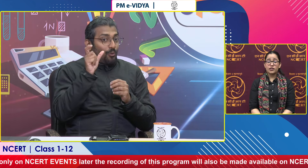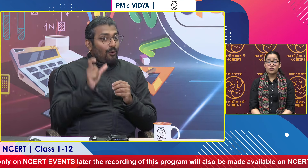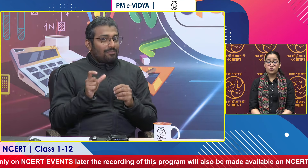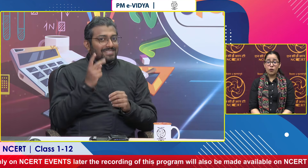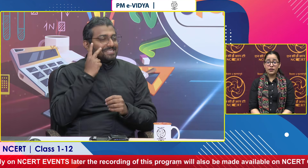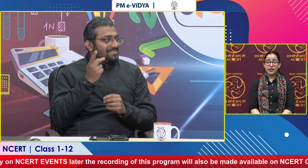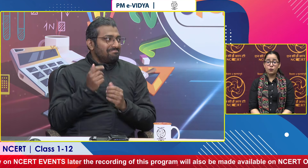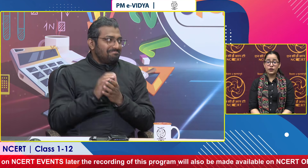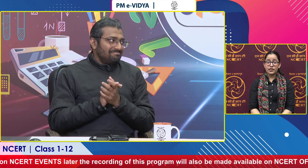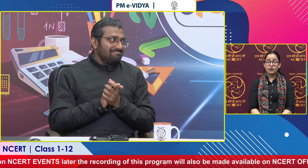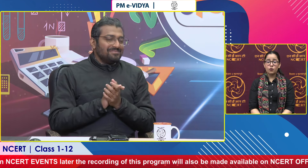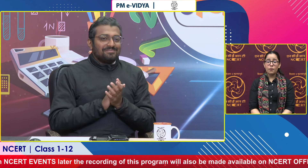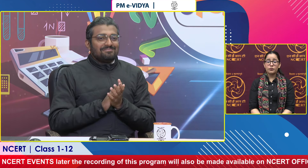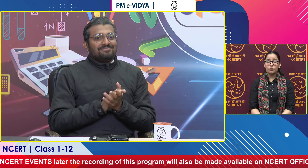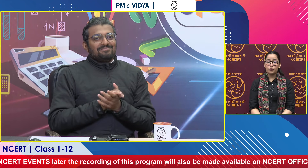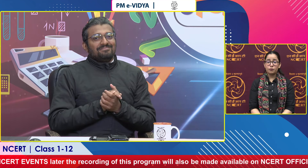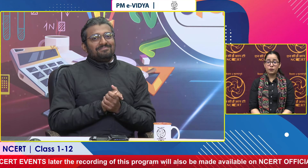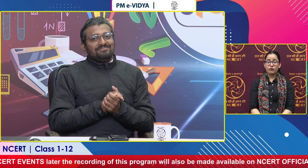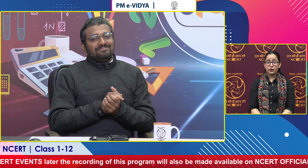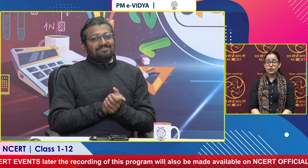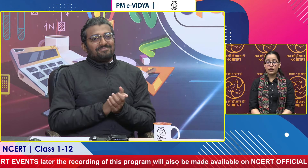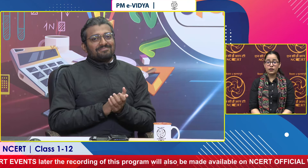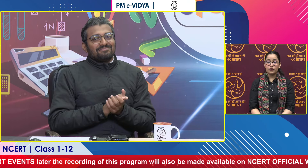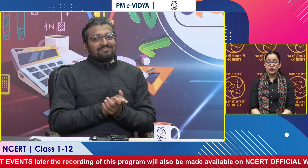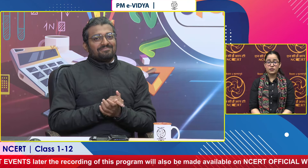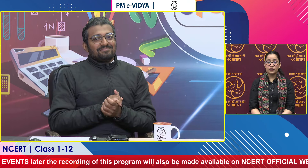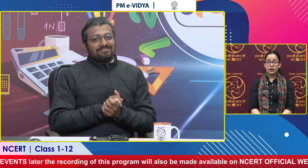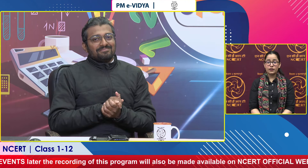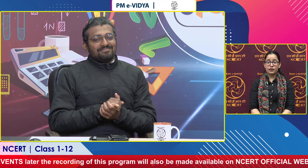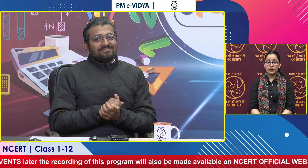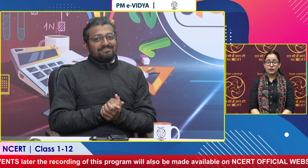सारे टॉपिक्स हैं, वर्ड्स हैं, वो आप यूट्यूब की वीडियो से देख के लर्न कर सकते हैं।